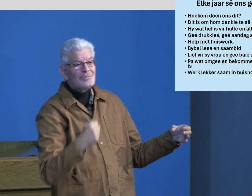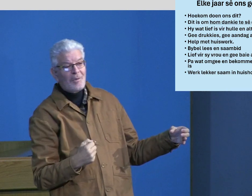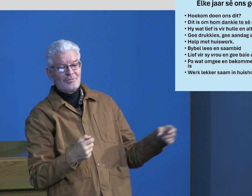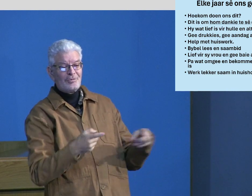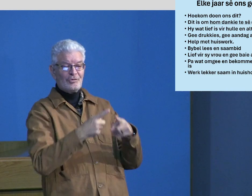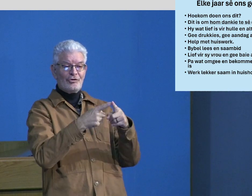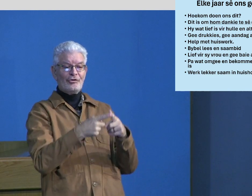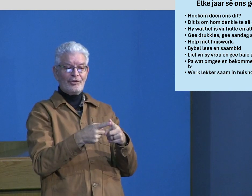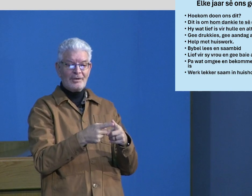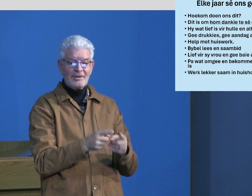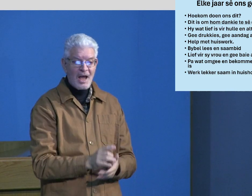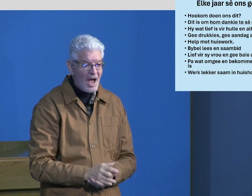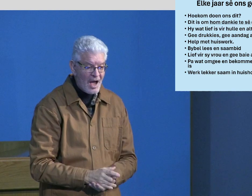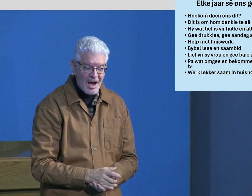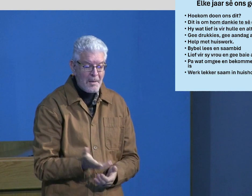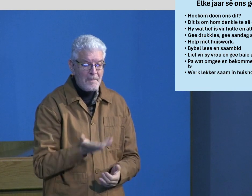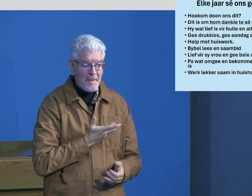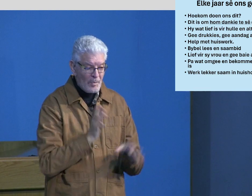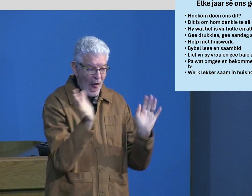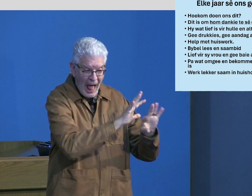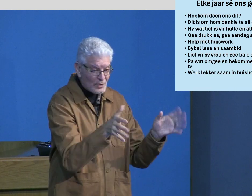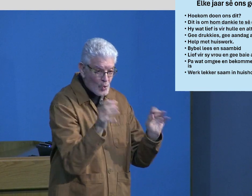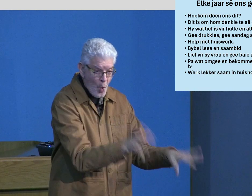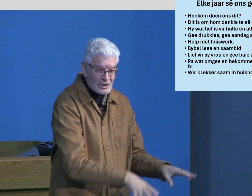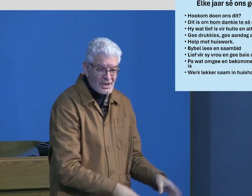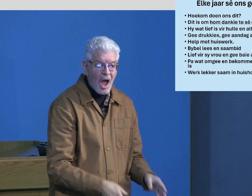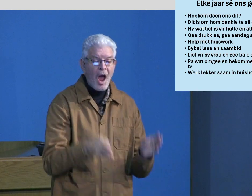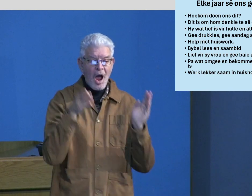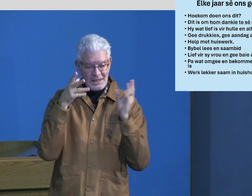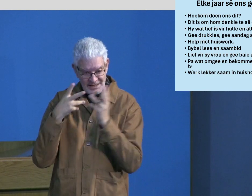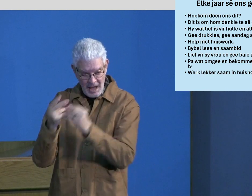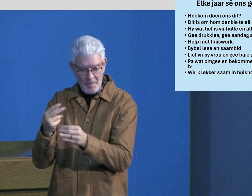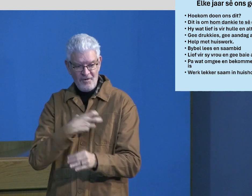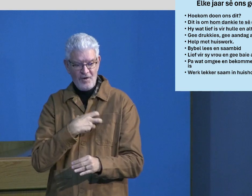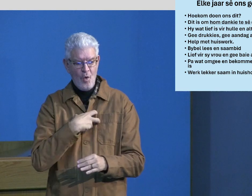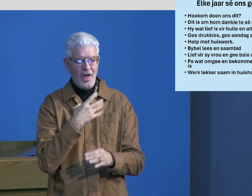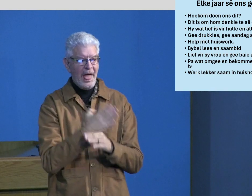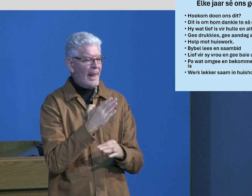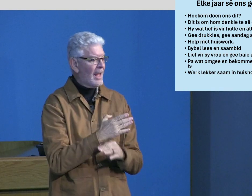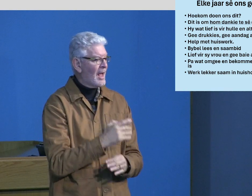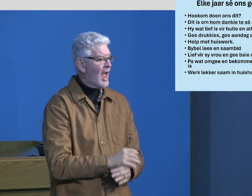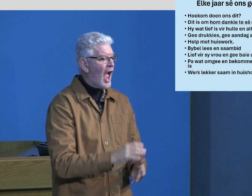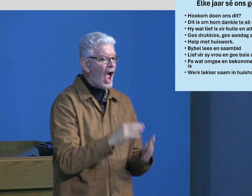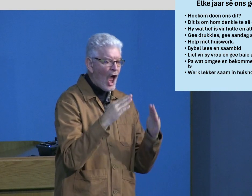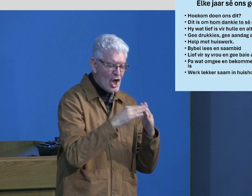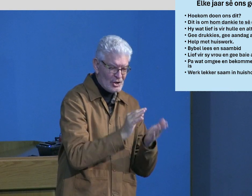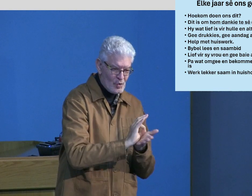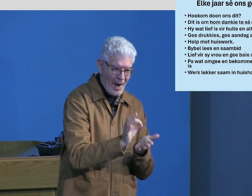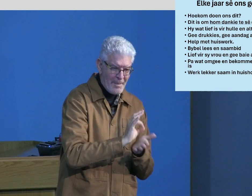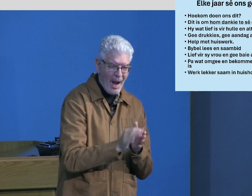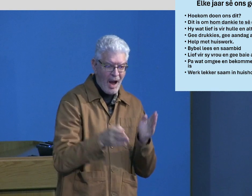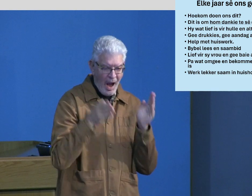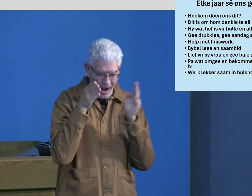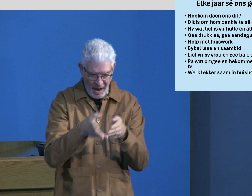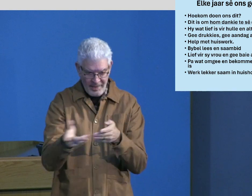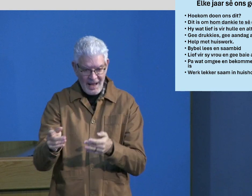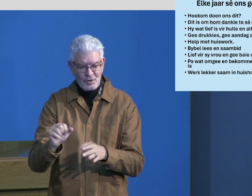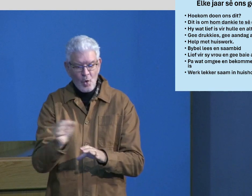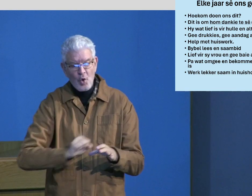TV en verlustig om en wat daar aangaan. Nee, werk saam met jou vrou, doen die huistake